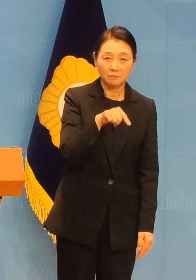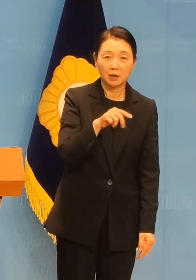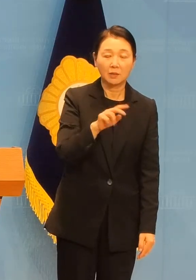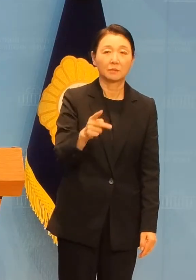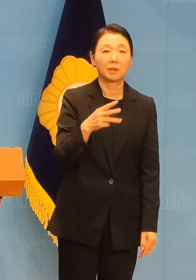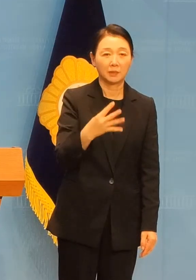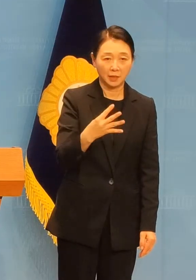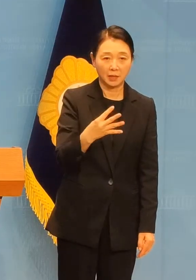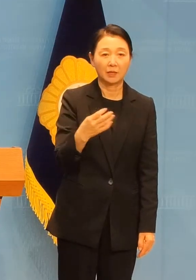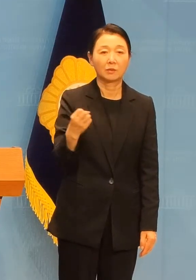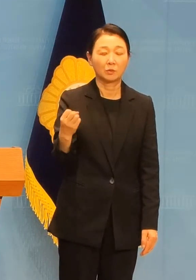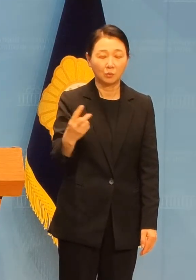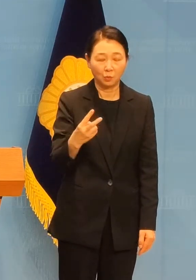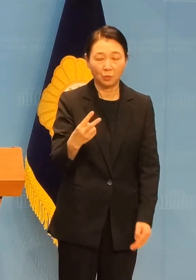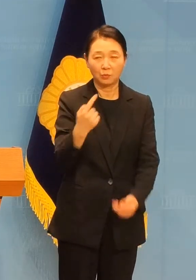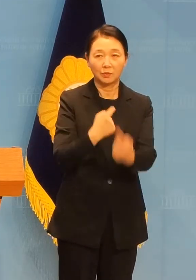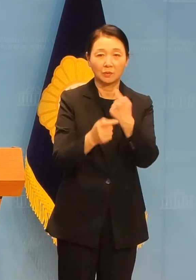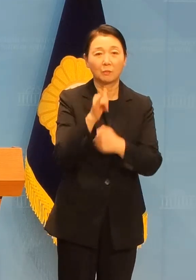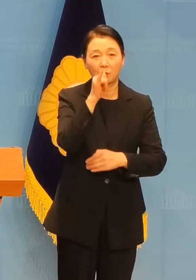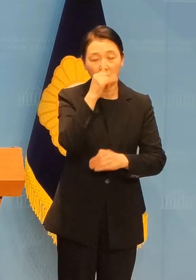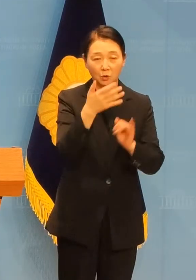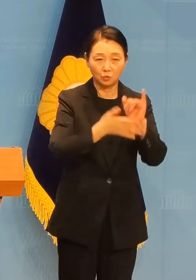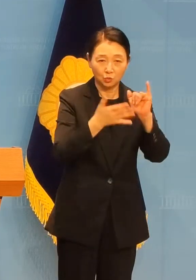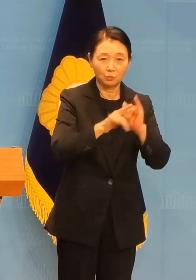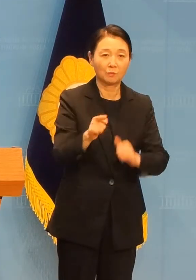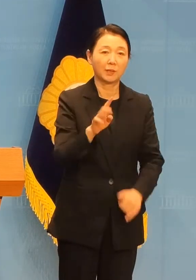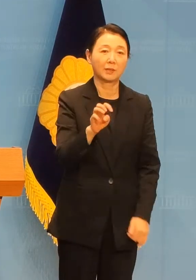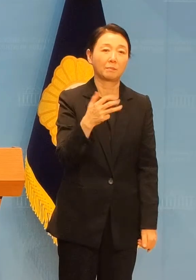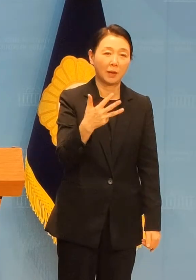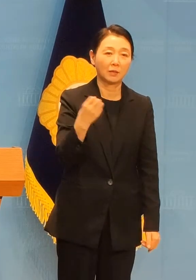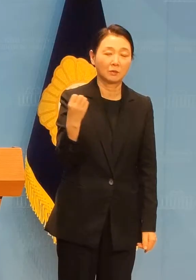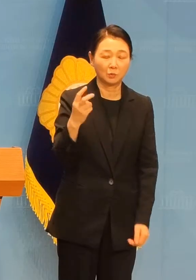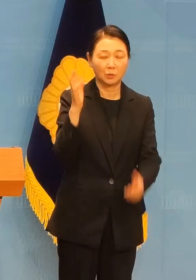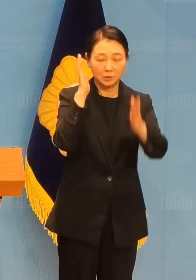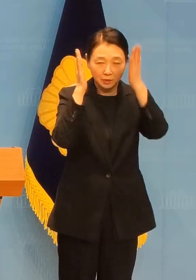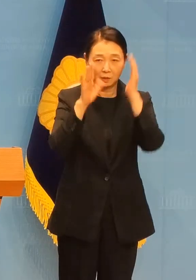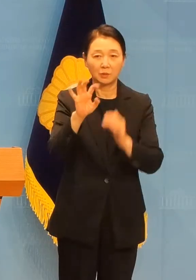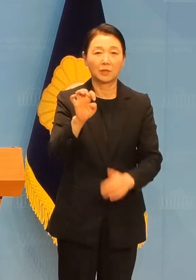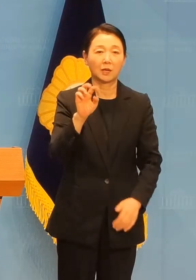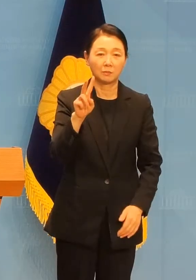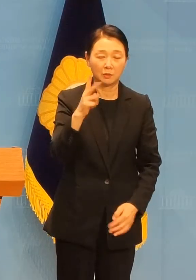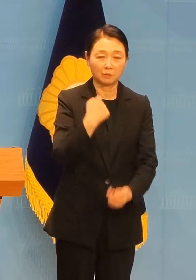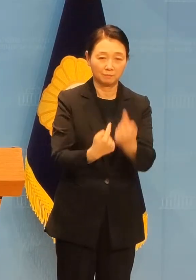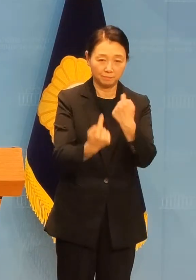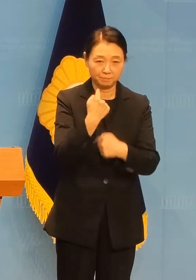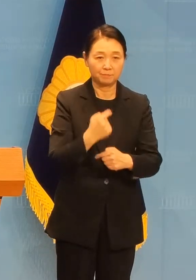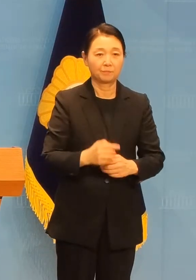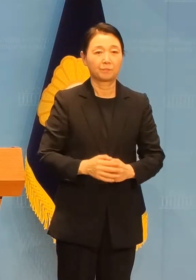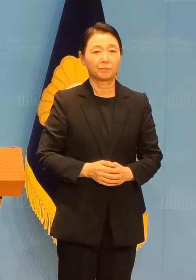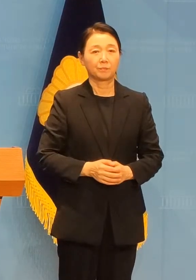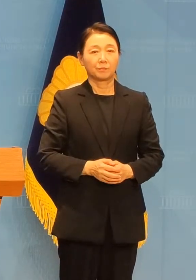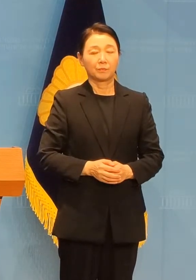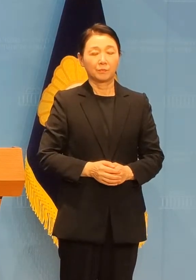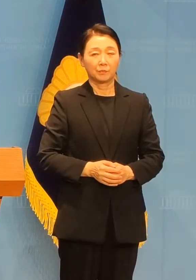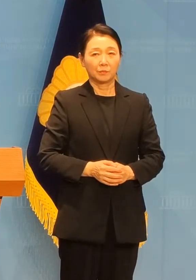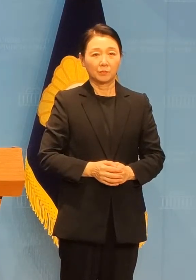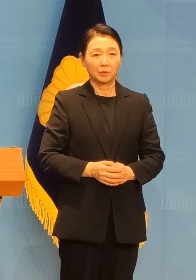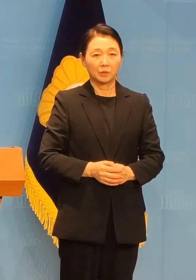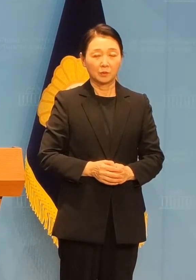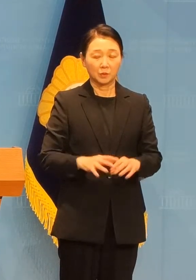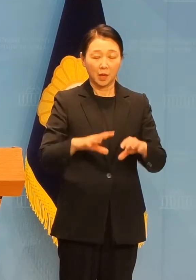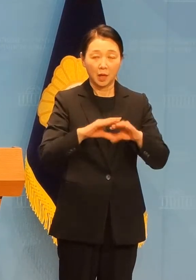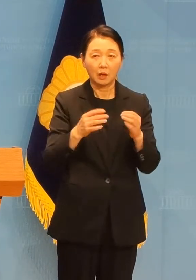203건 제보되어 가장 많이 제보되었고 유튜브 148건, 네이버 42건 순으로 제보되었습니다. 민주파출소 주요